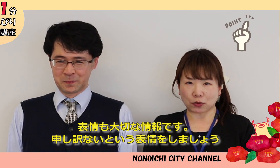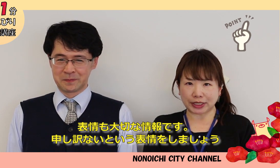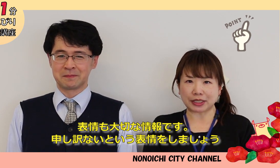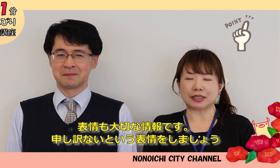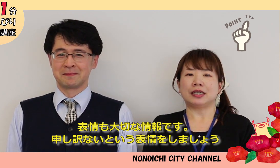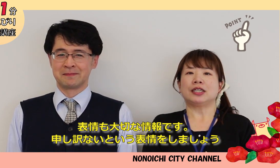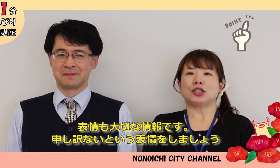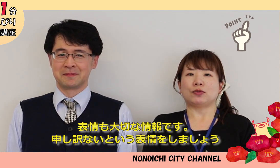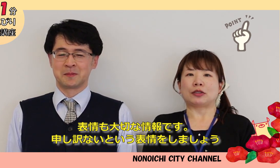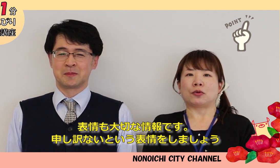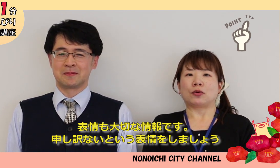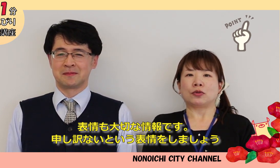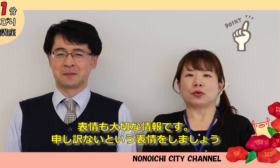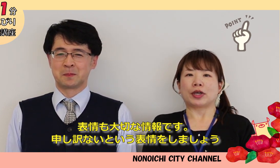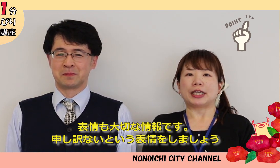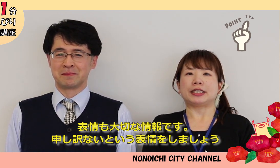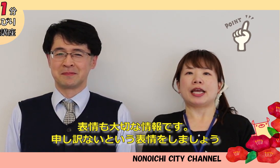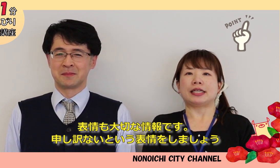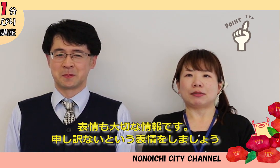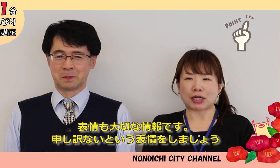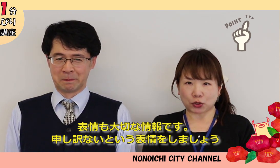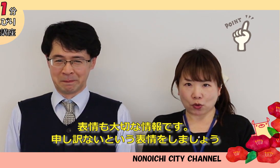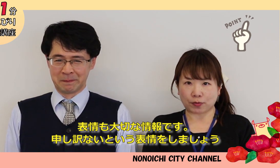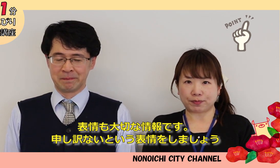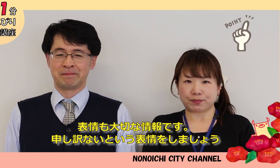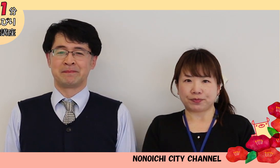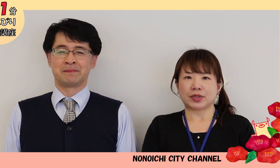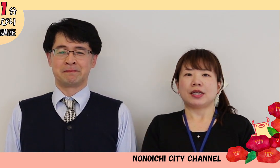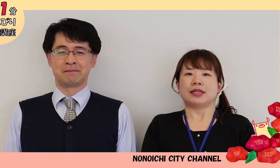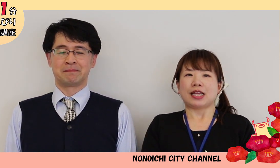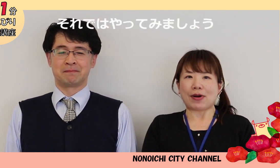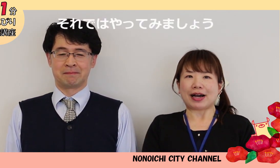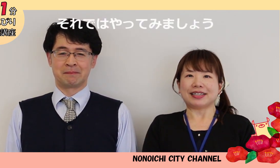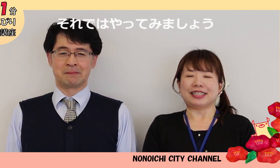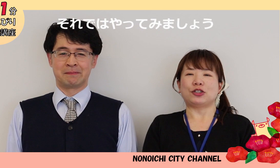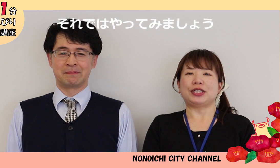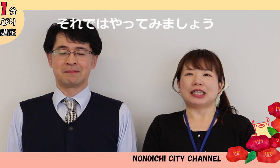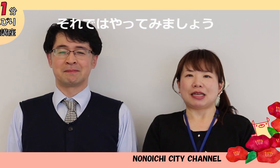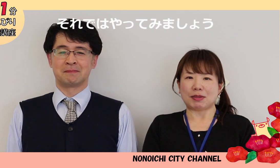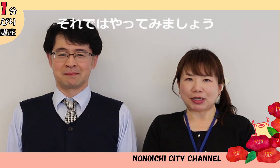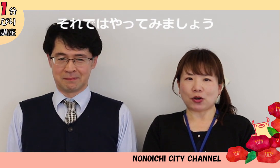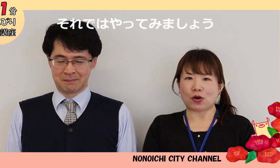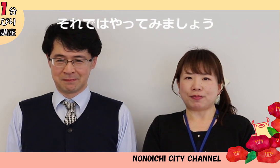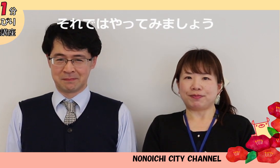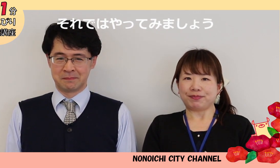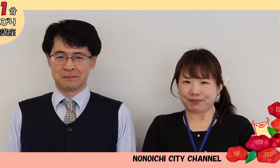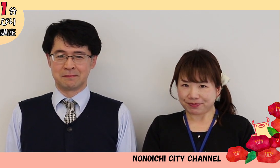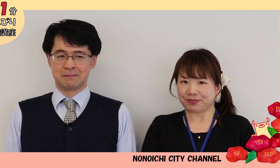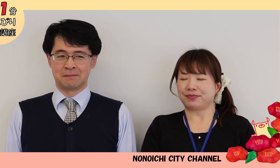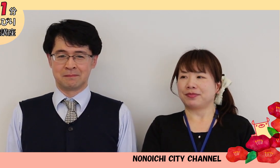に手話と表現していきましょう。では一緒にやってみましょう。